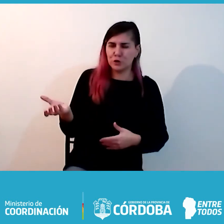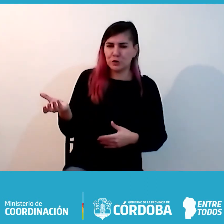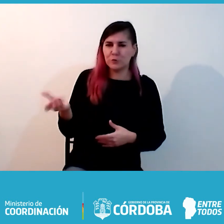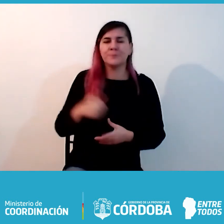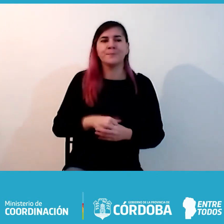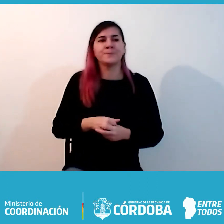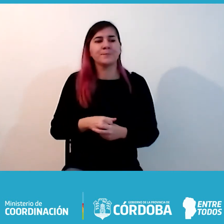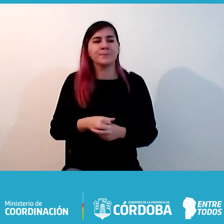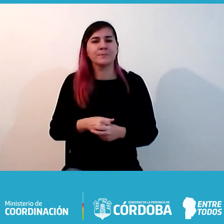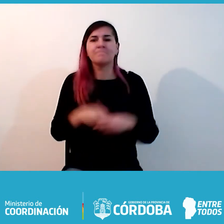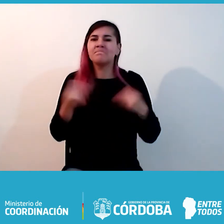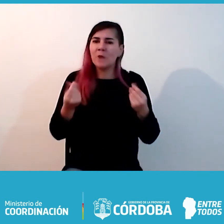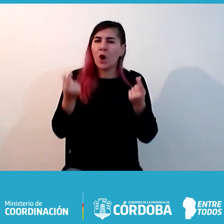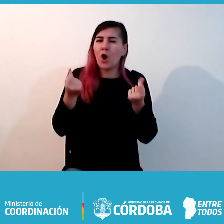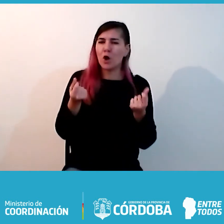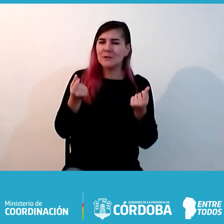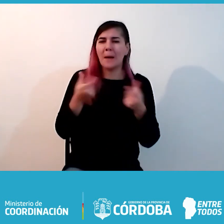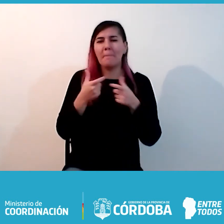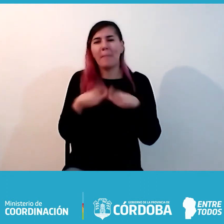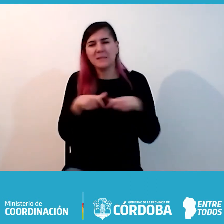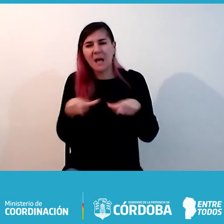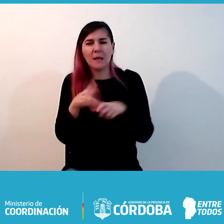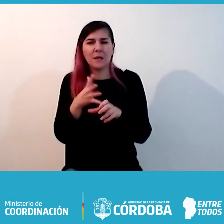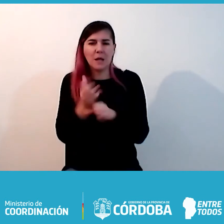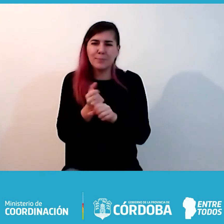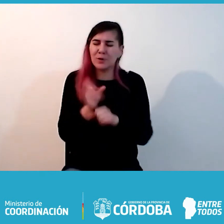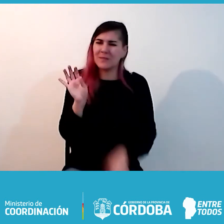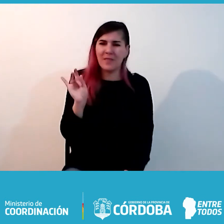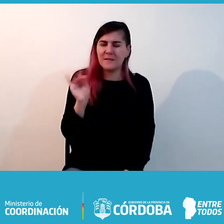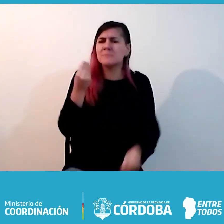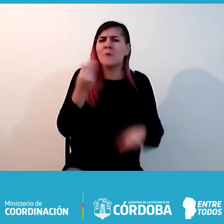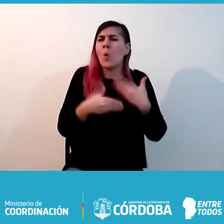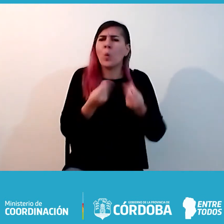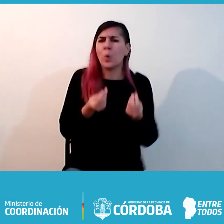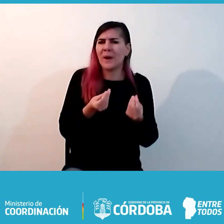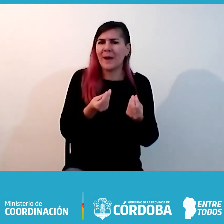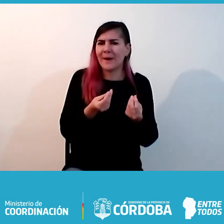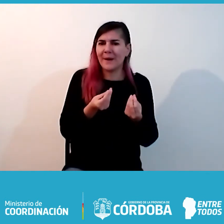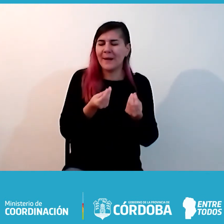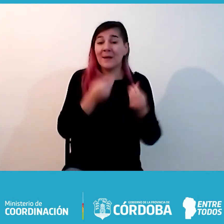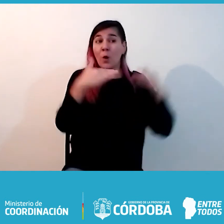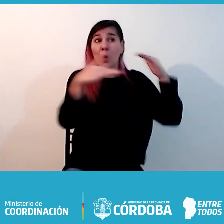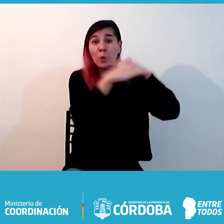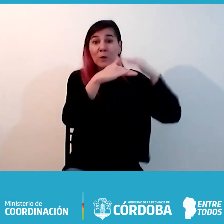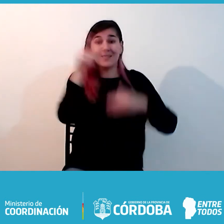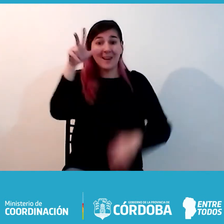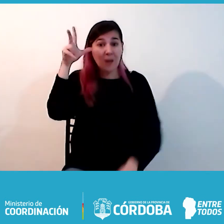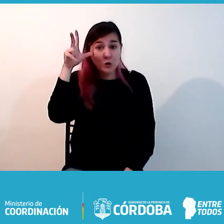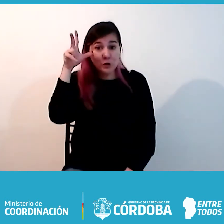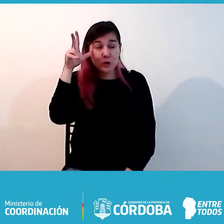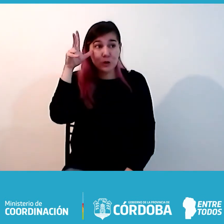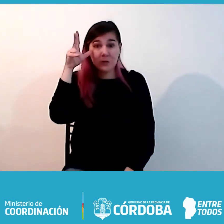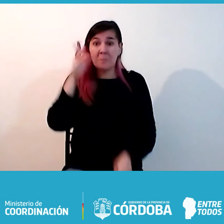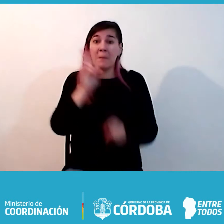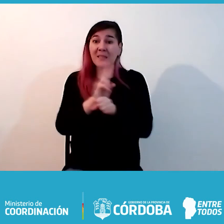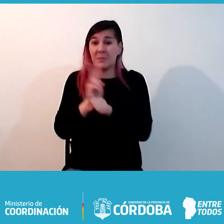circulación como en el costo de pasaje de transporte. Lo que va a ocurrir es que la tan mentada y deteriorada Ruta 38, a la que no se le han hecho